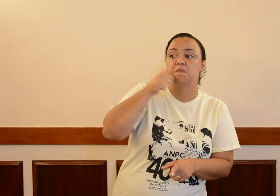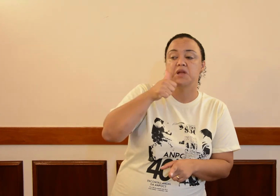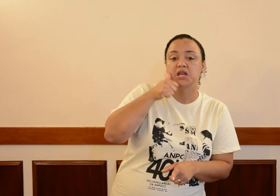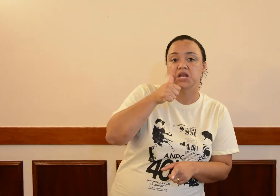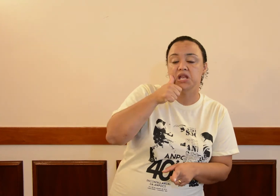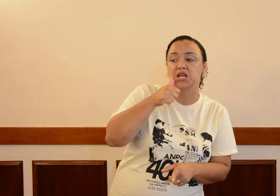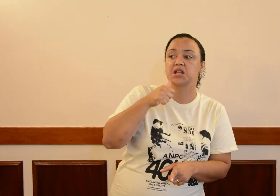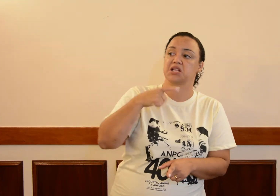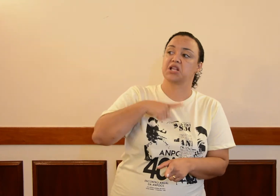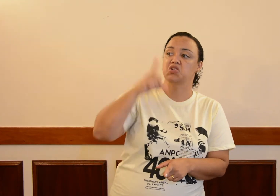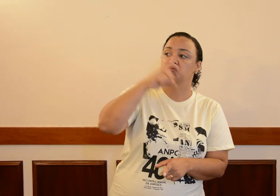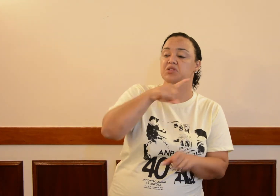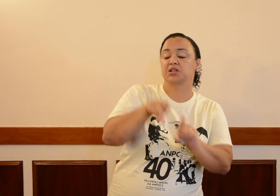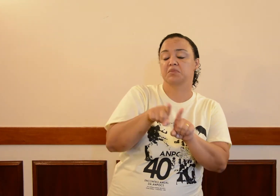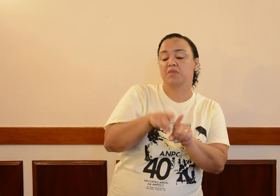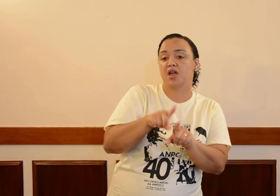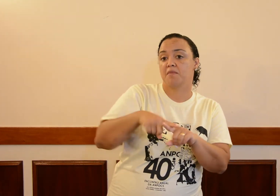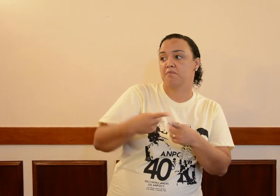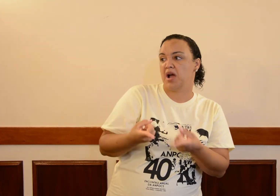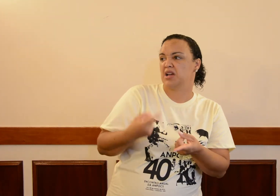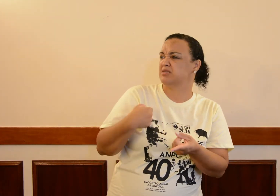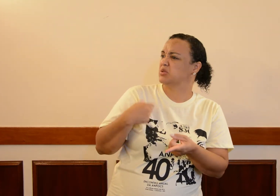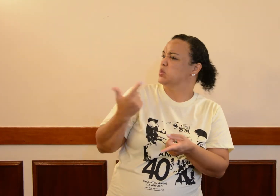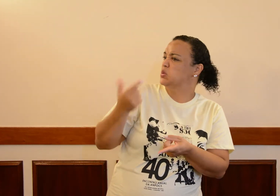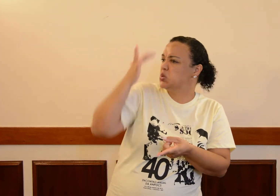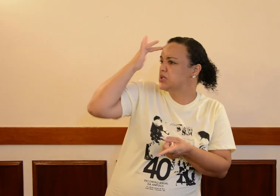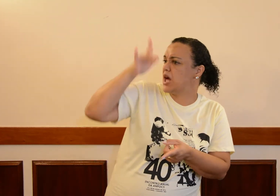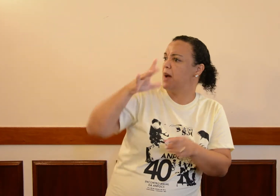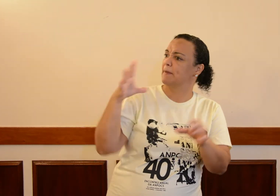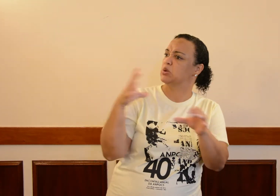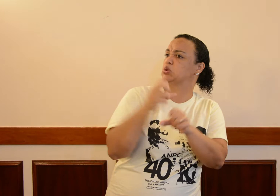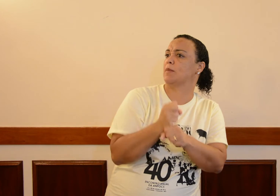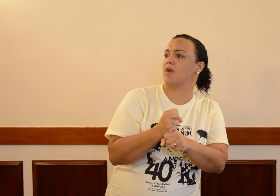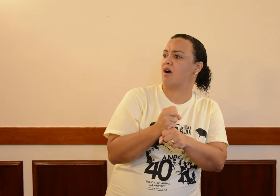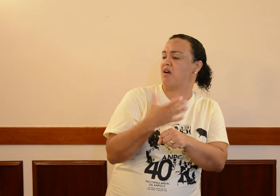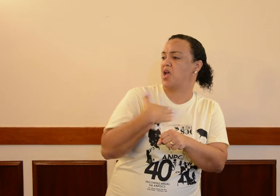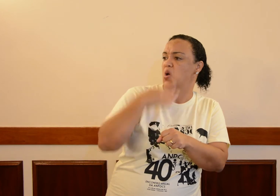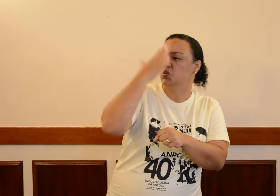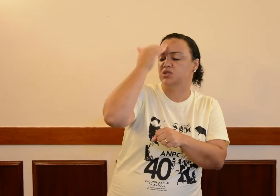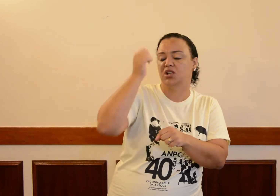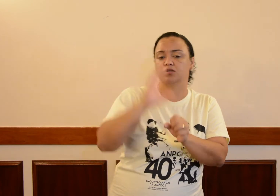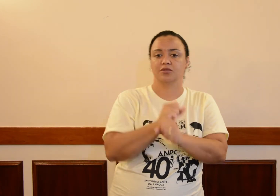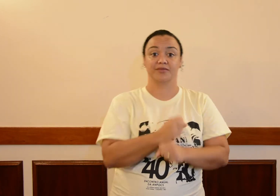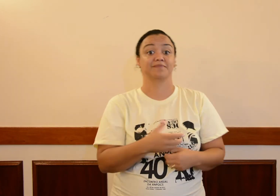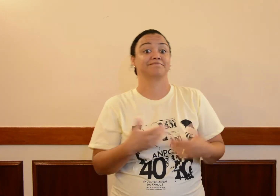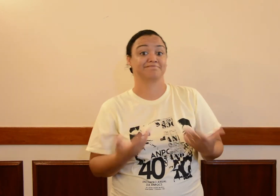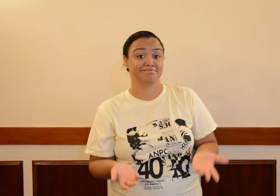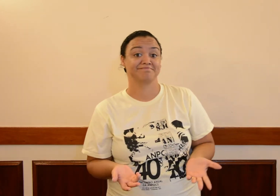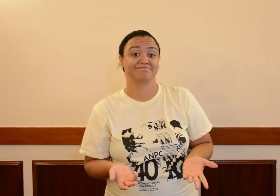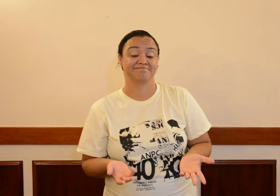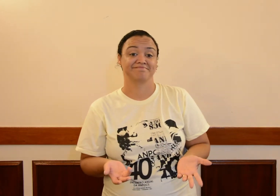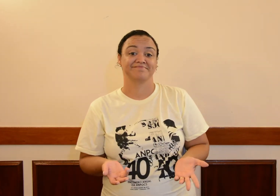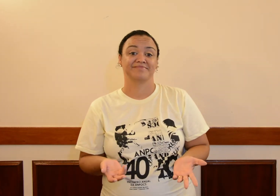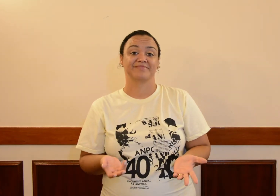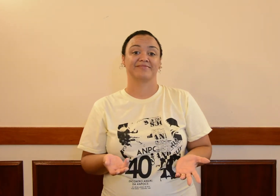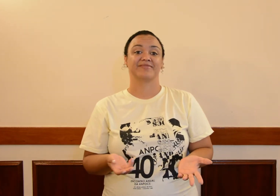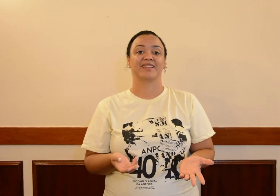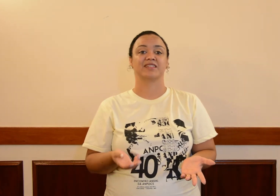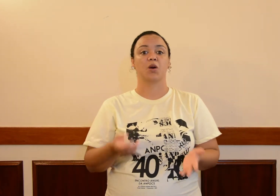sei. Nesse momento, Tomás, em silêncio, olhava-me fixo. Parecia resgatar uma explicação para minha pergunta. Depois